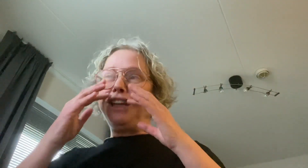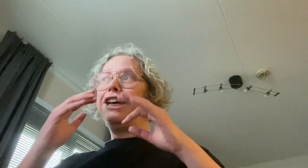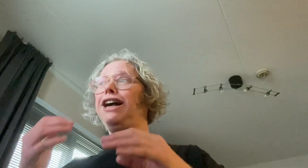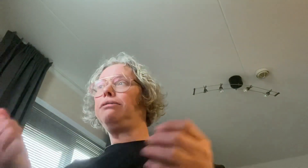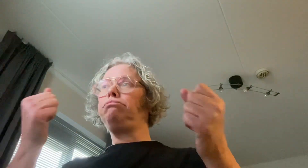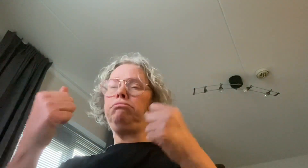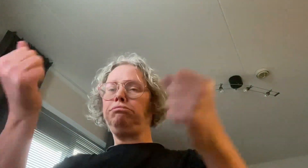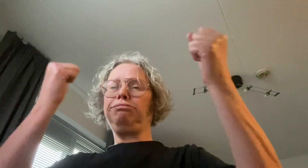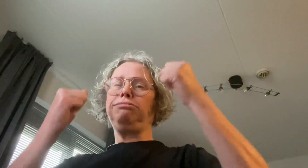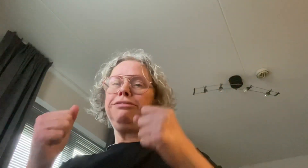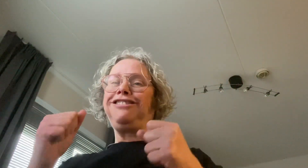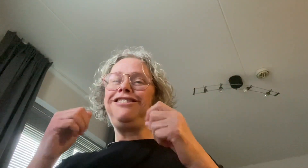Veronica.